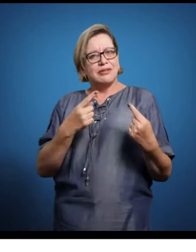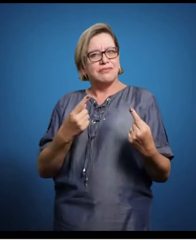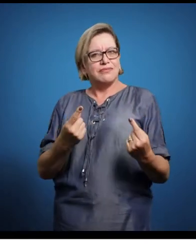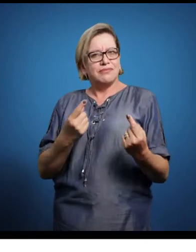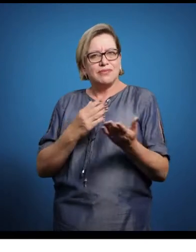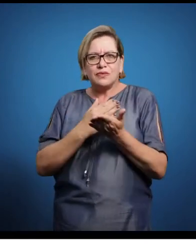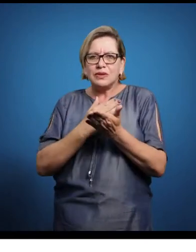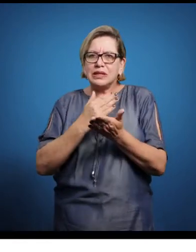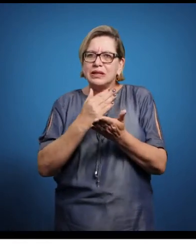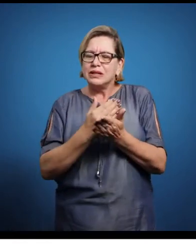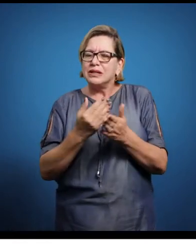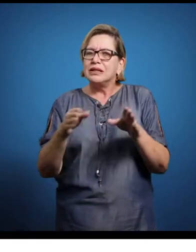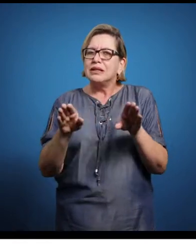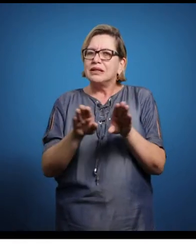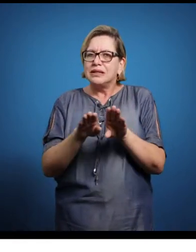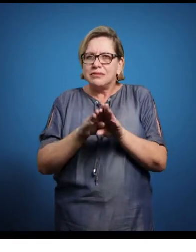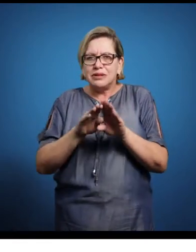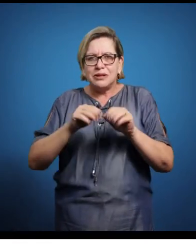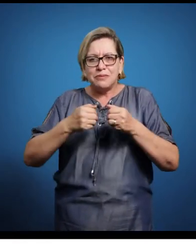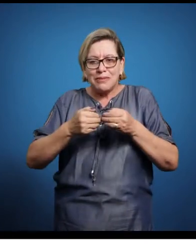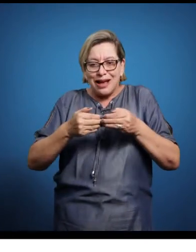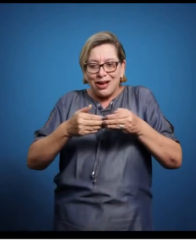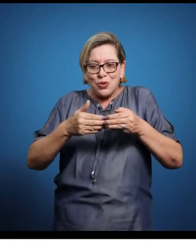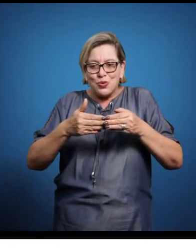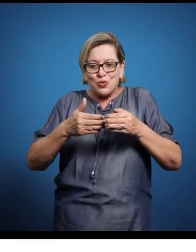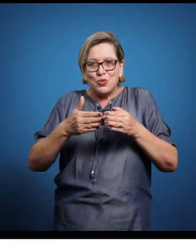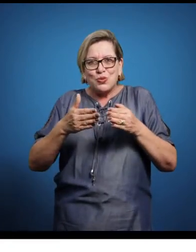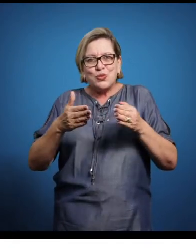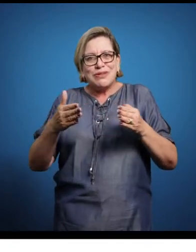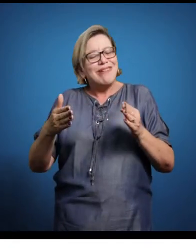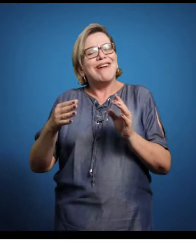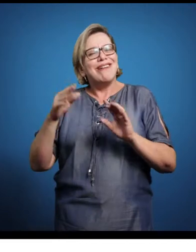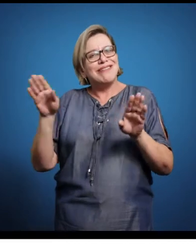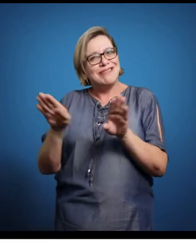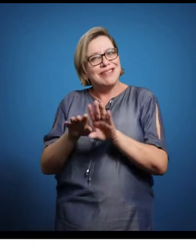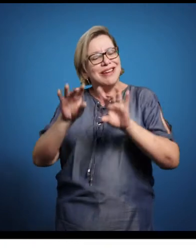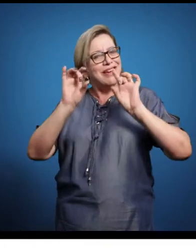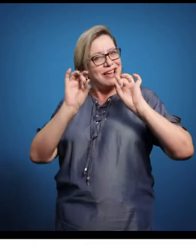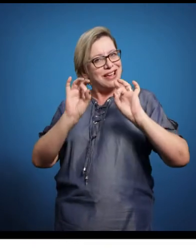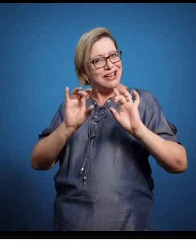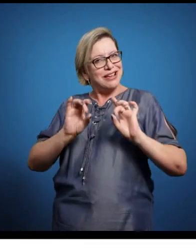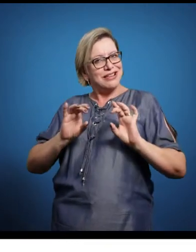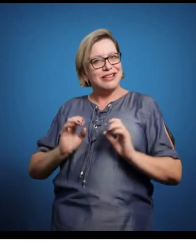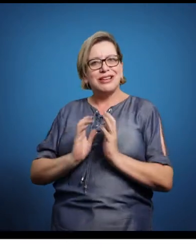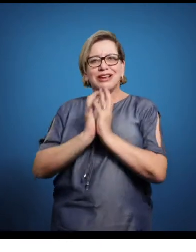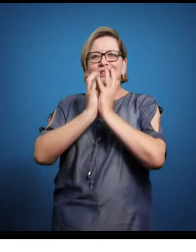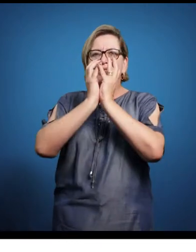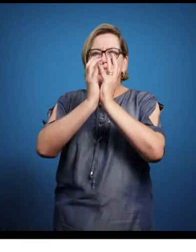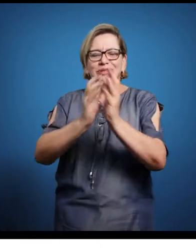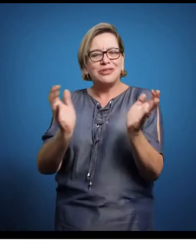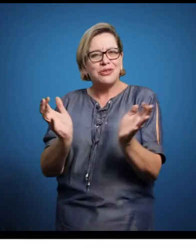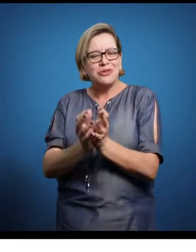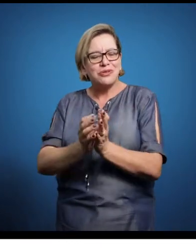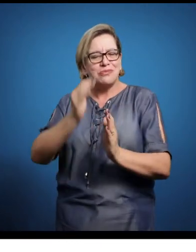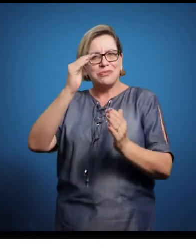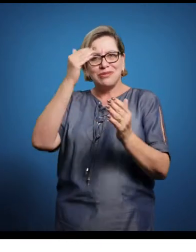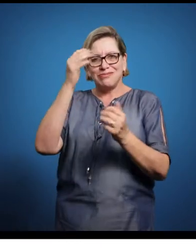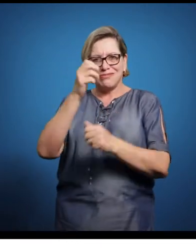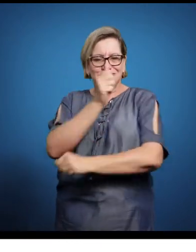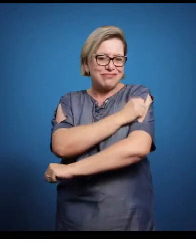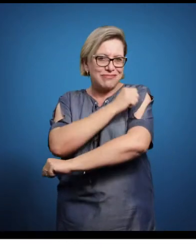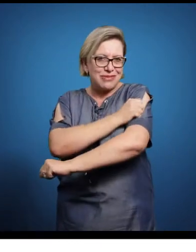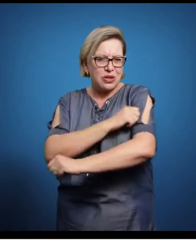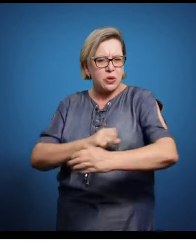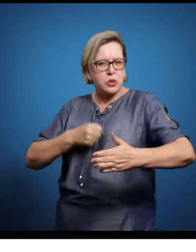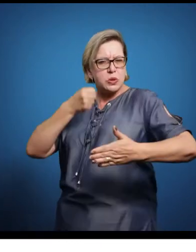começou se também abrir mais leques em especial a participação dos movimentos estudantis de resistência e